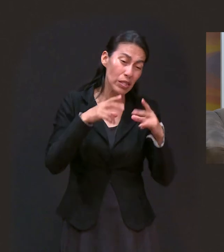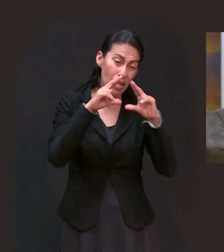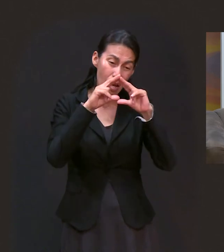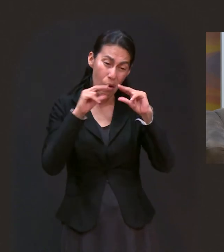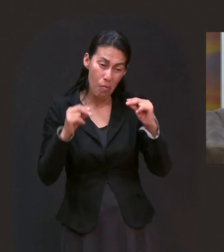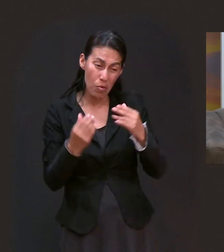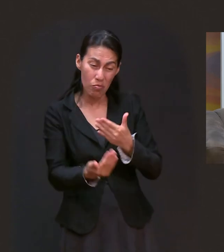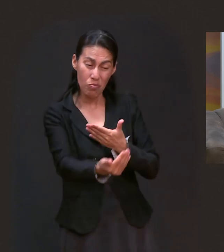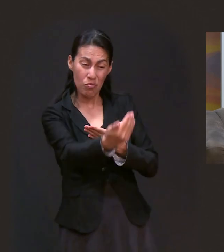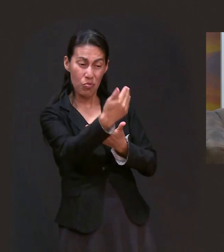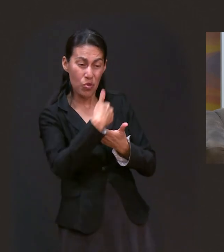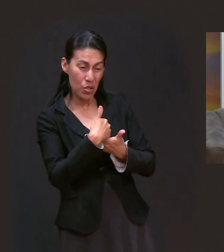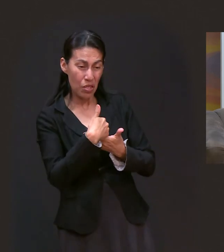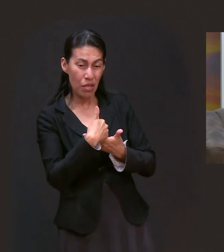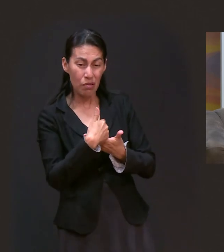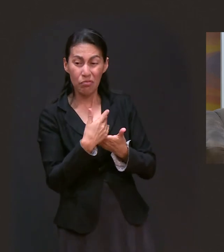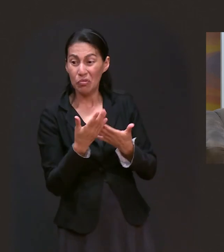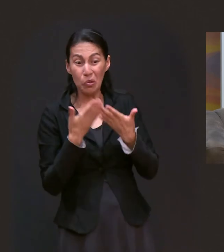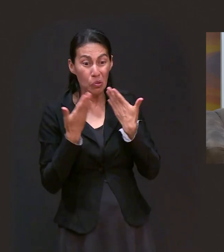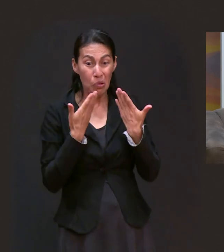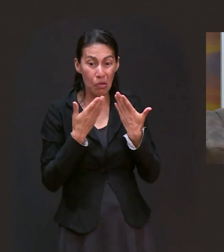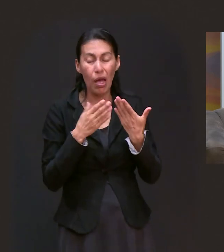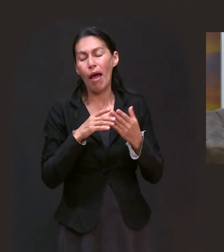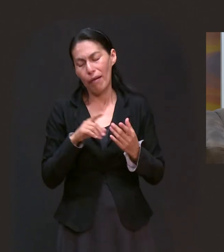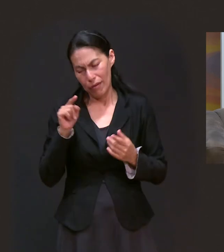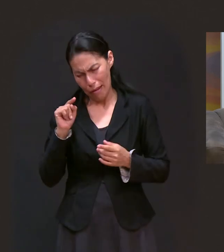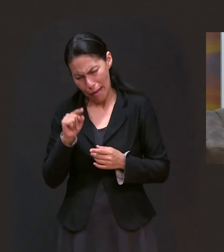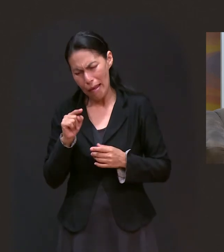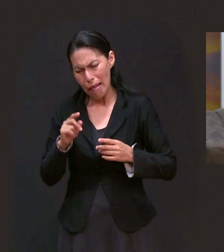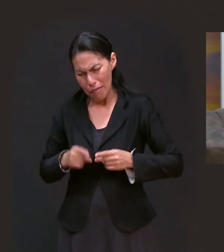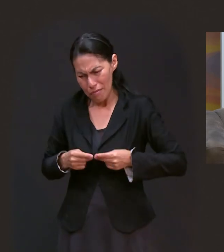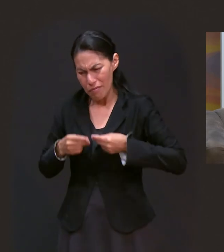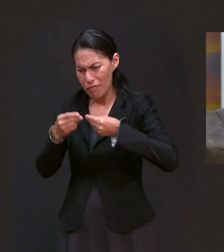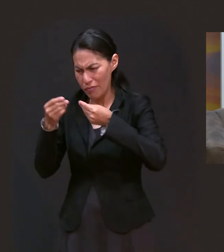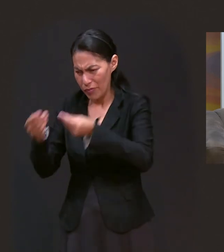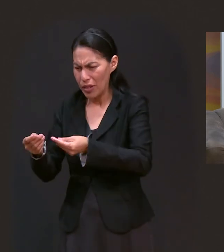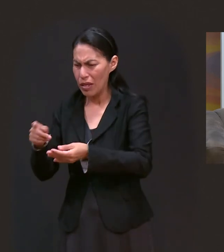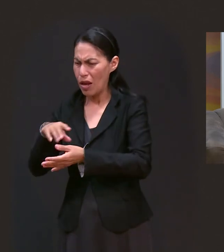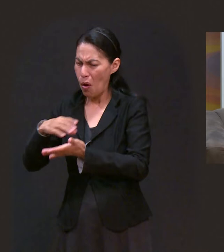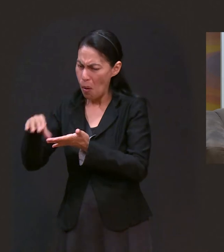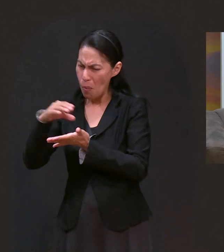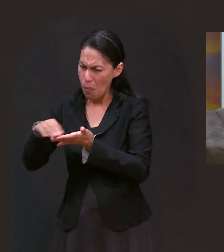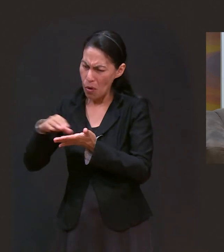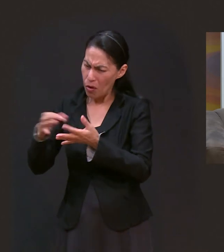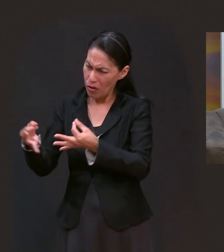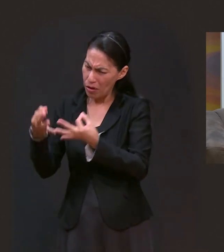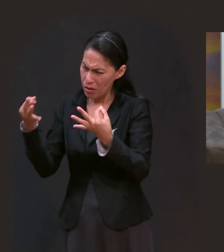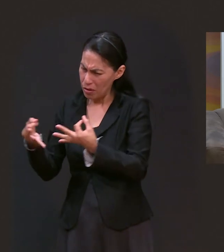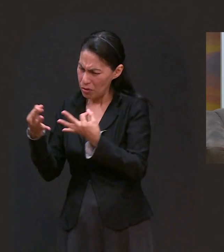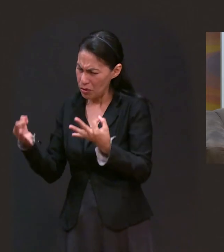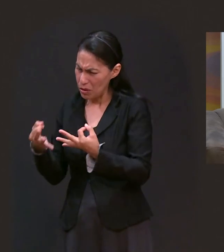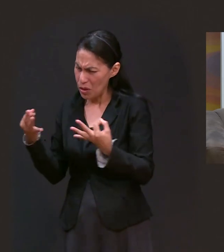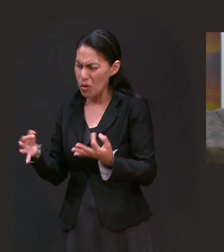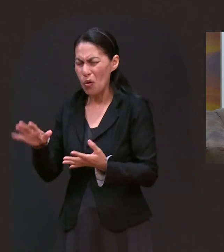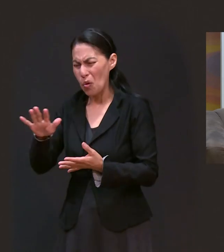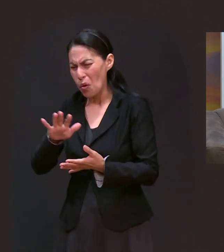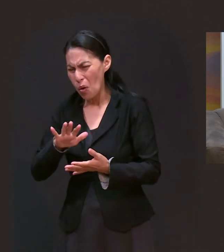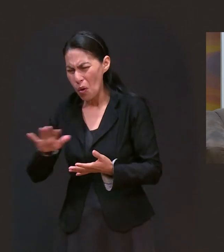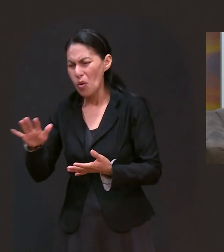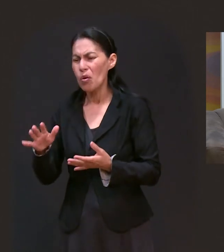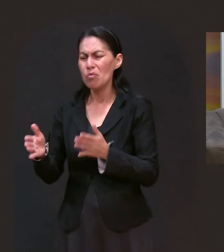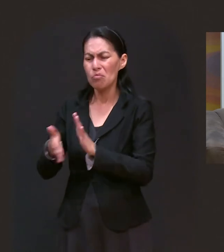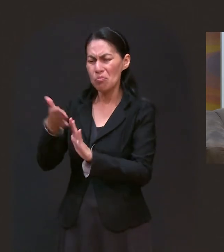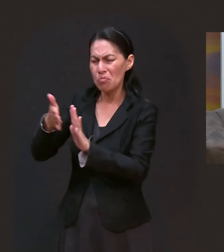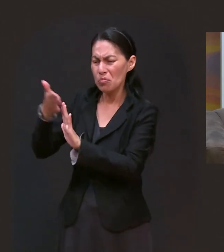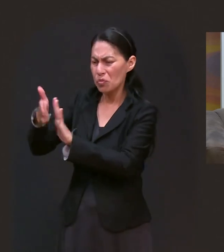la asunción entonces ese lugar se donó a través de un misionero llamado joseph nos aquí donde compró el predio